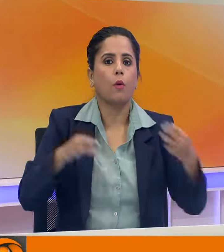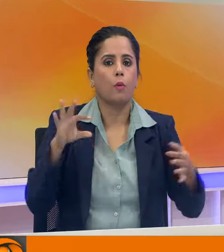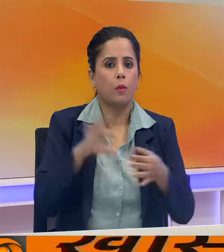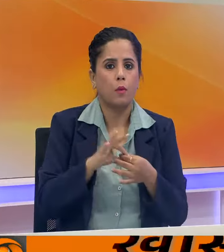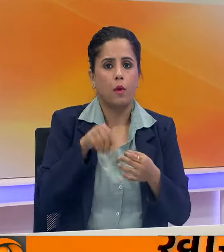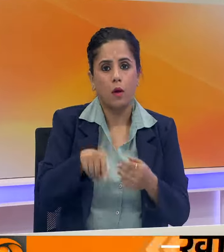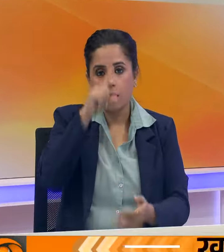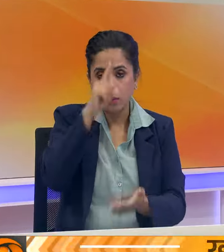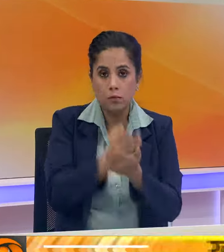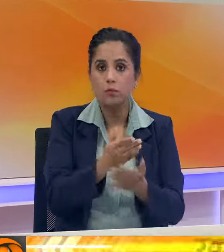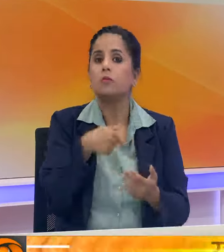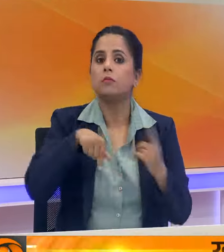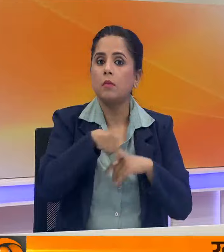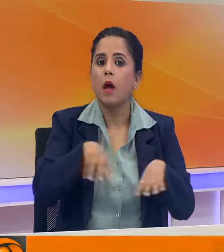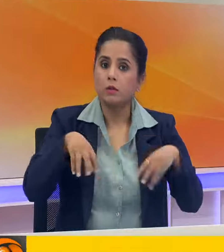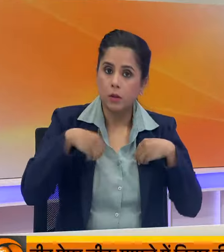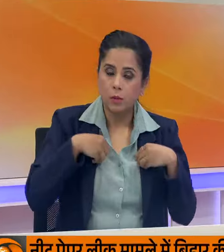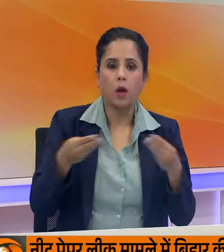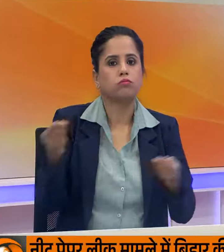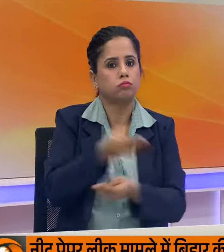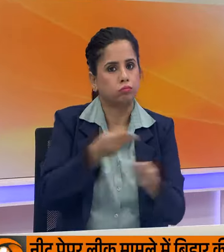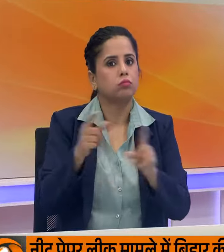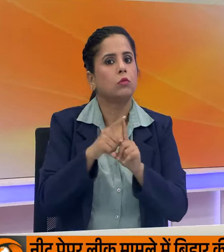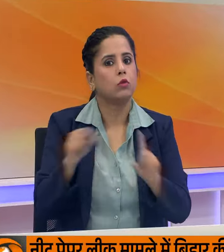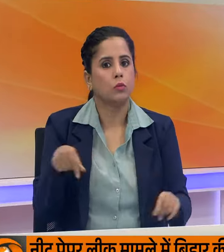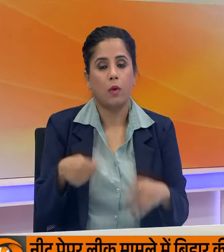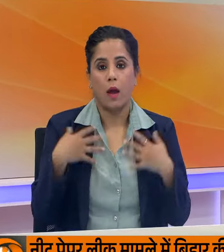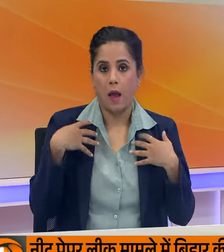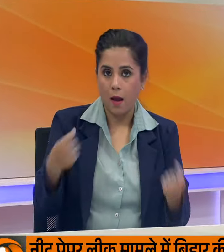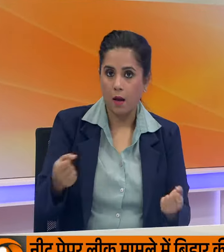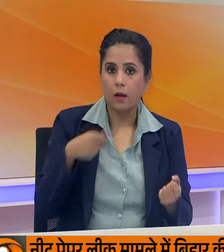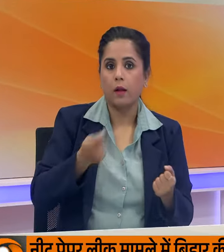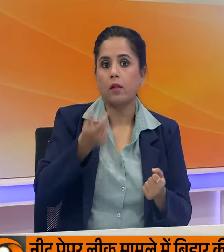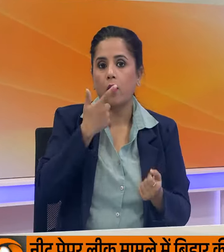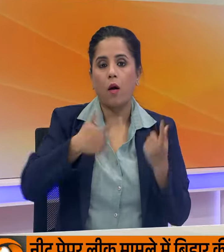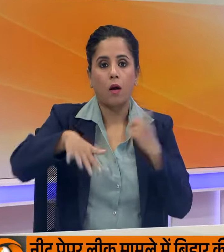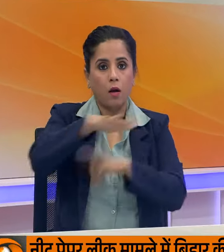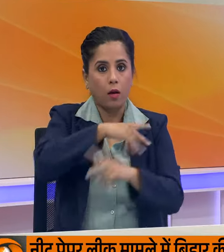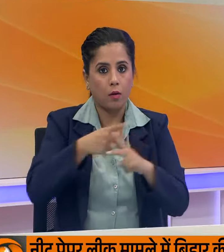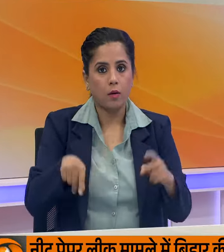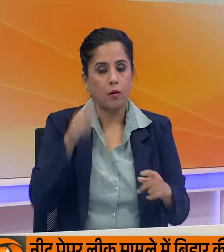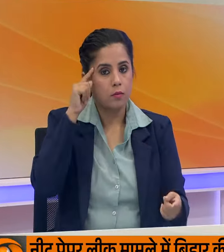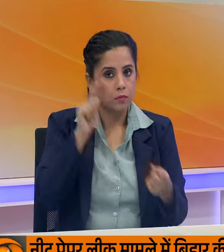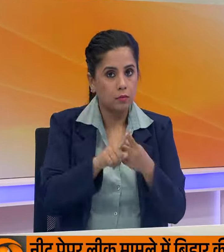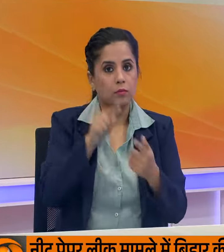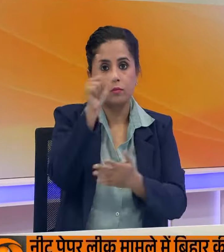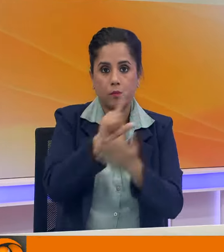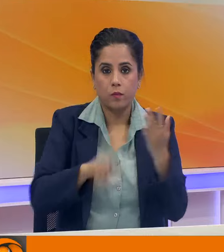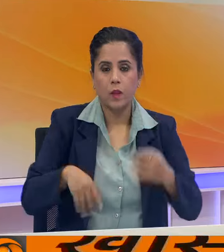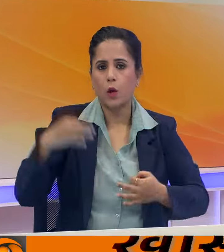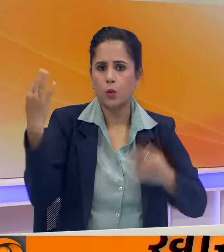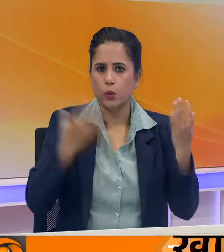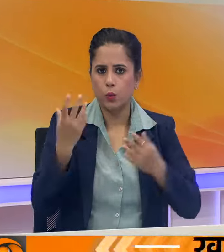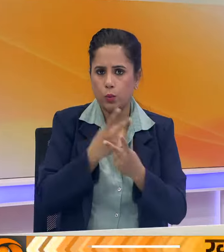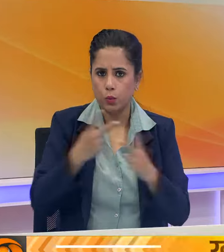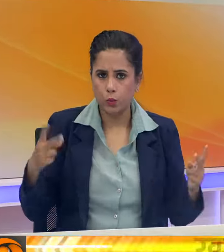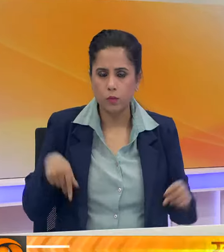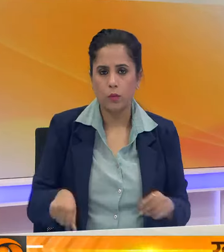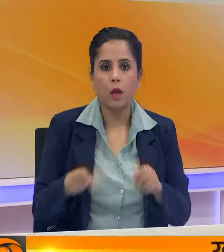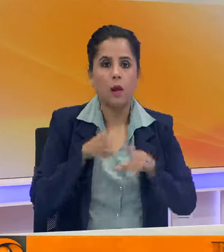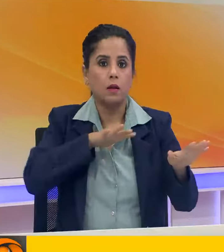सहमति पत्र का भी आदान प्रदान किया स्वास्थ्य और औषधि क्षेत्र में सहमति पत्र नवीनीकरण